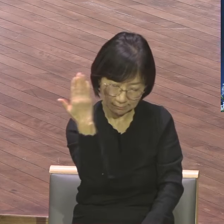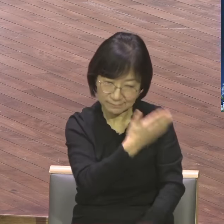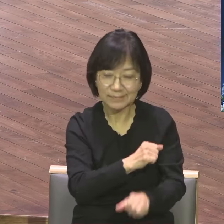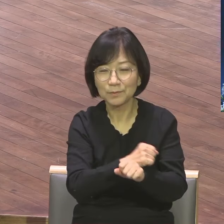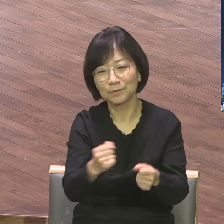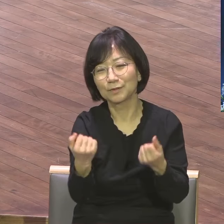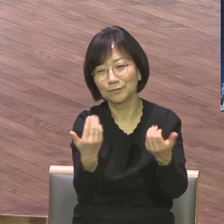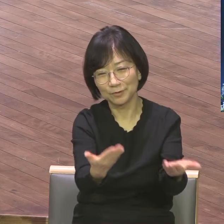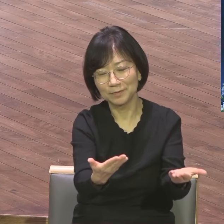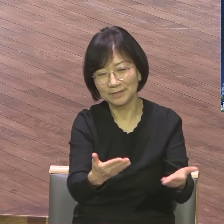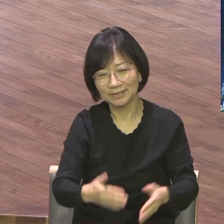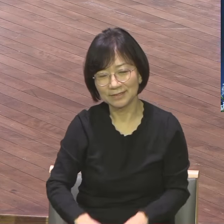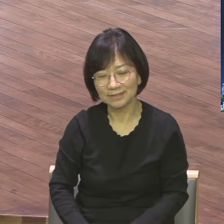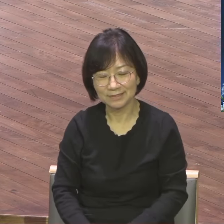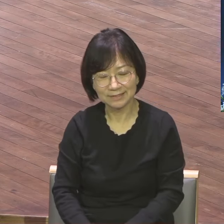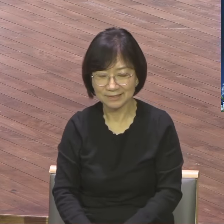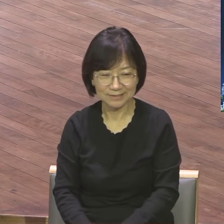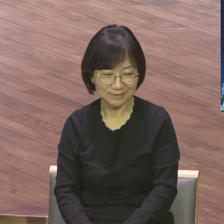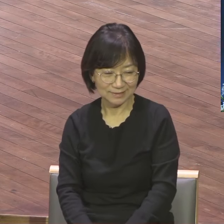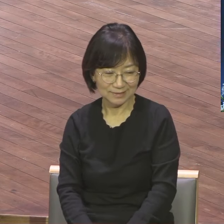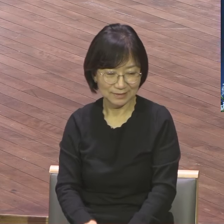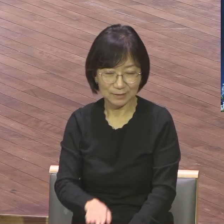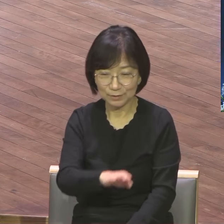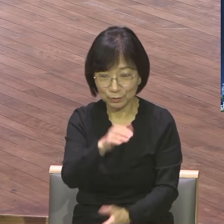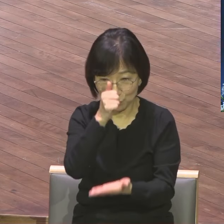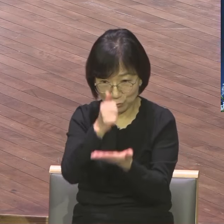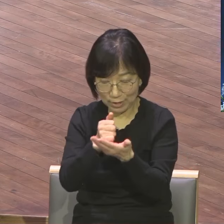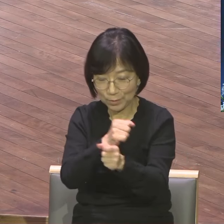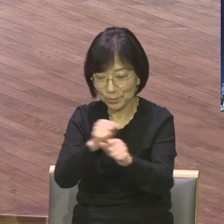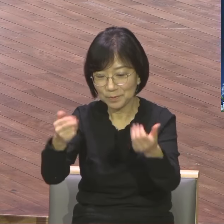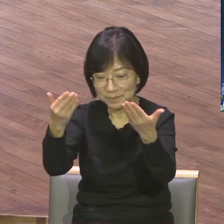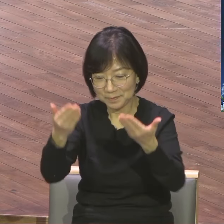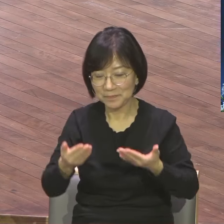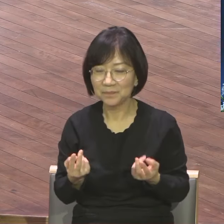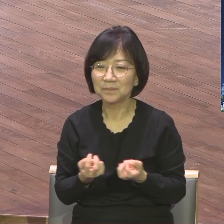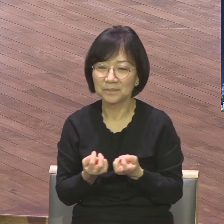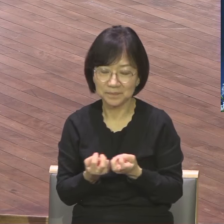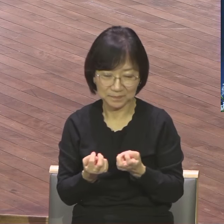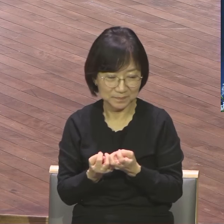이것이 구약의 죄를 사함받는 방법이에요.